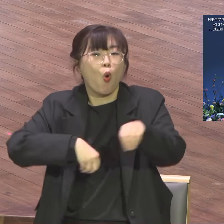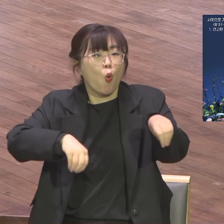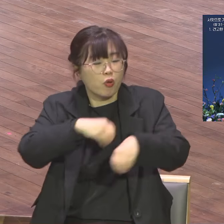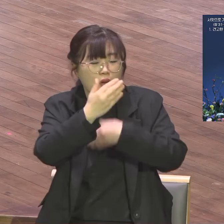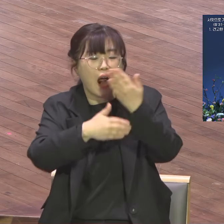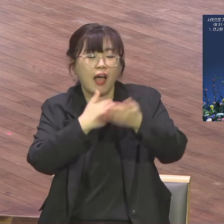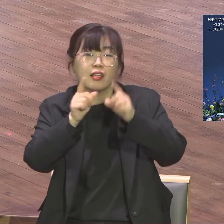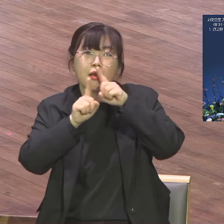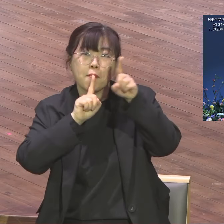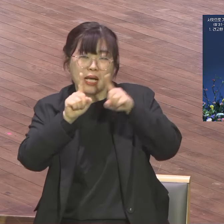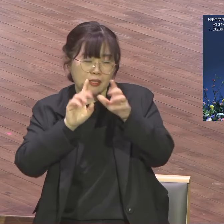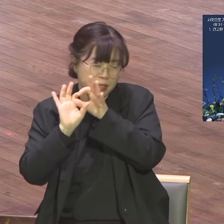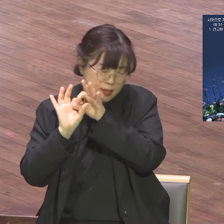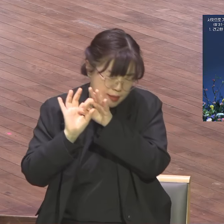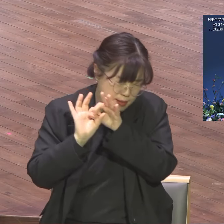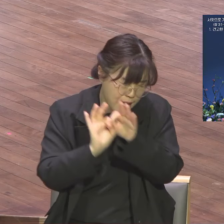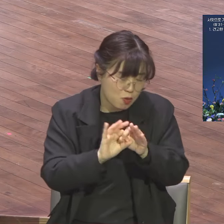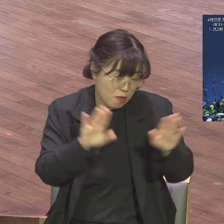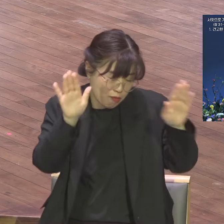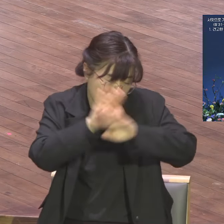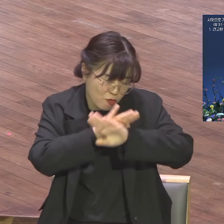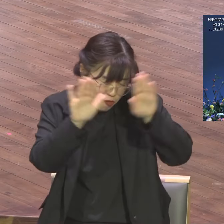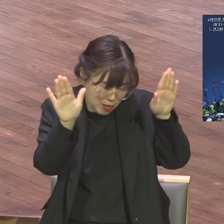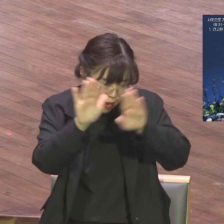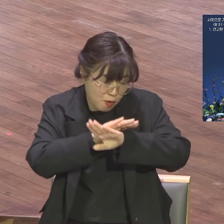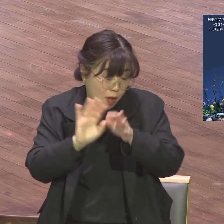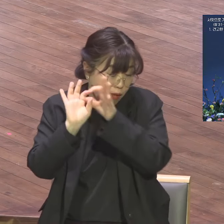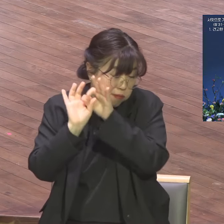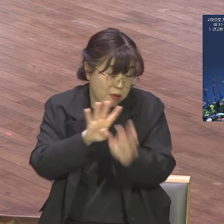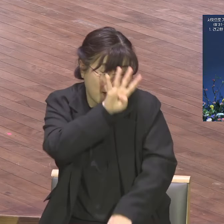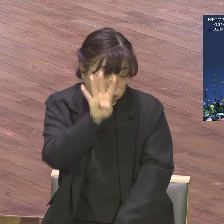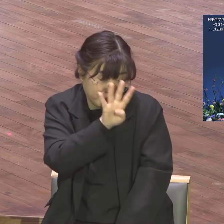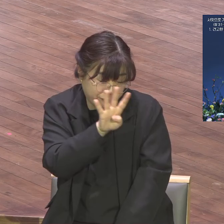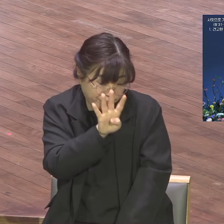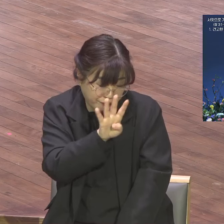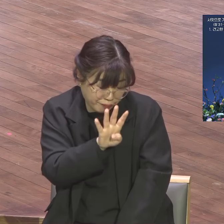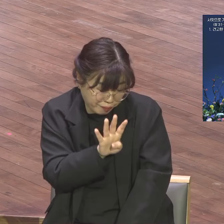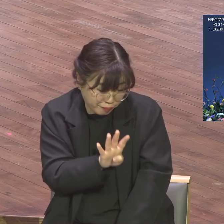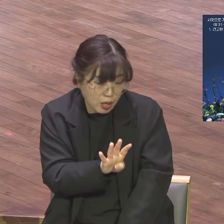주야로 묵상하고 내 입에서 떠나지 말게하며